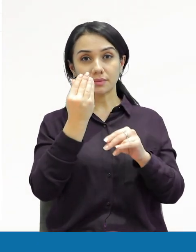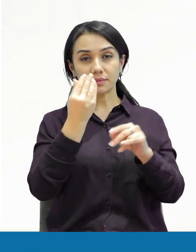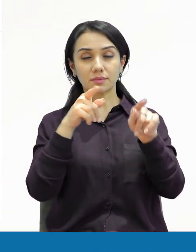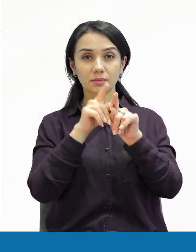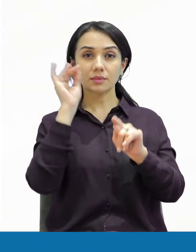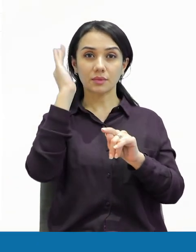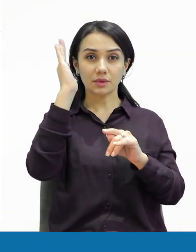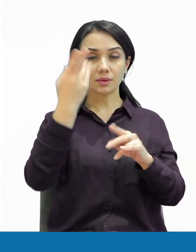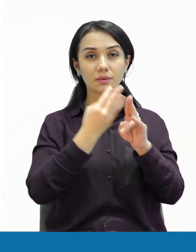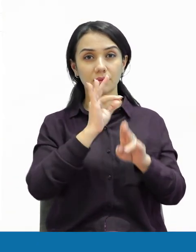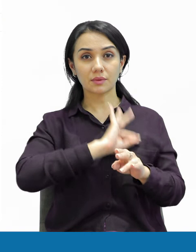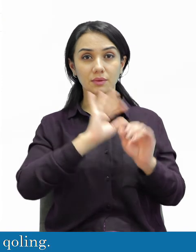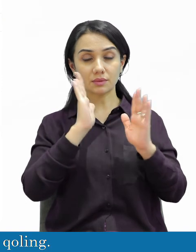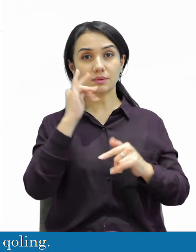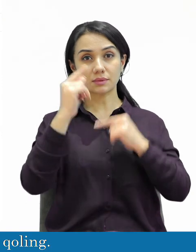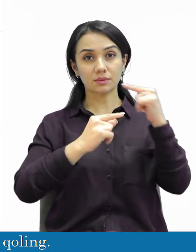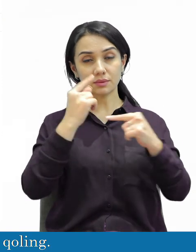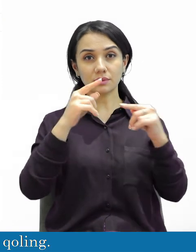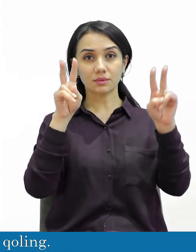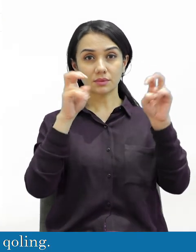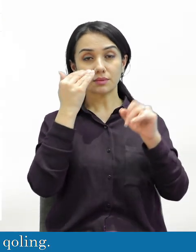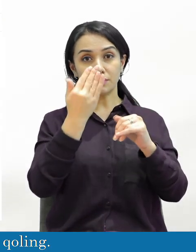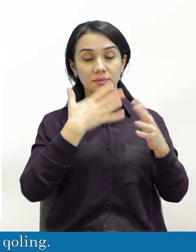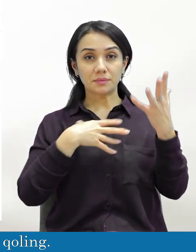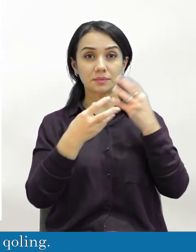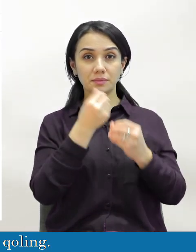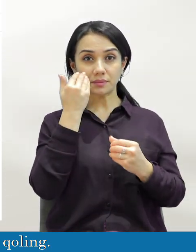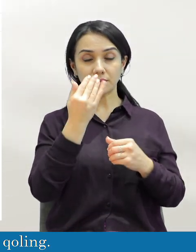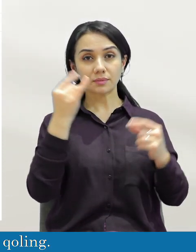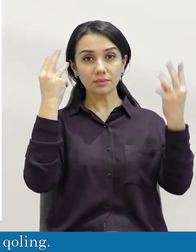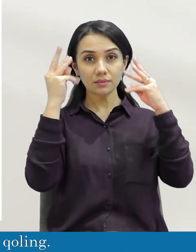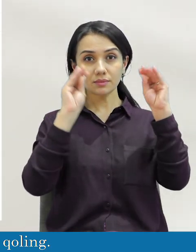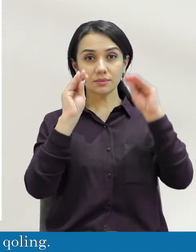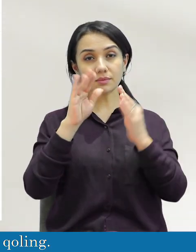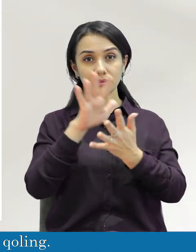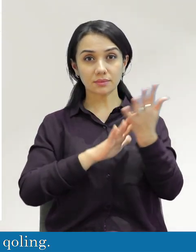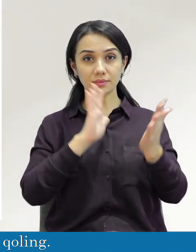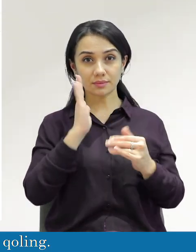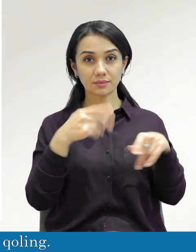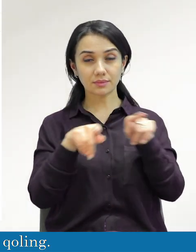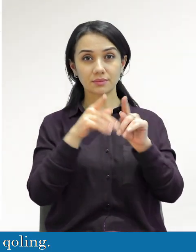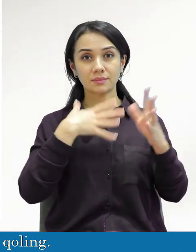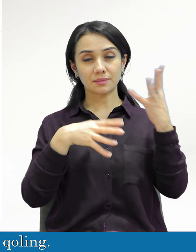sizga kelajakda qo'l keladi. Keyingi mavzuyimizda sizlar bilan dizaynlashtirishda davom etamiz.